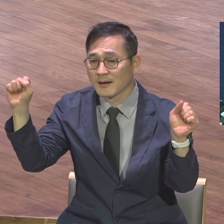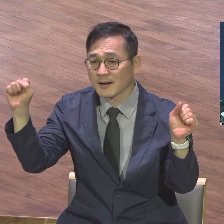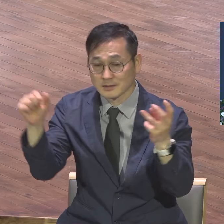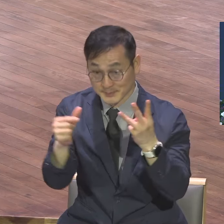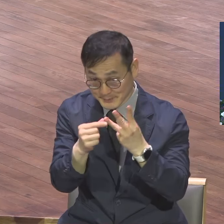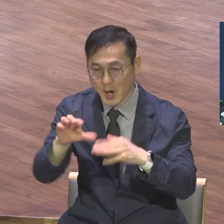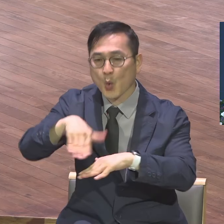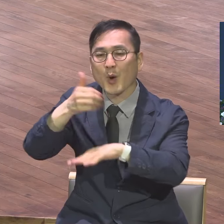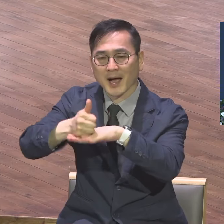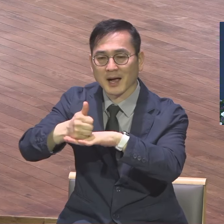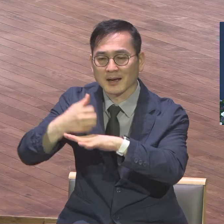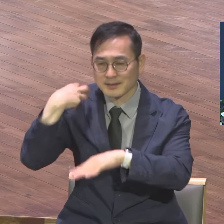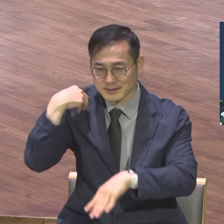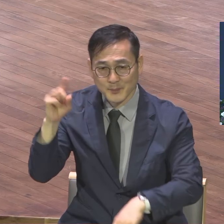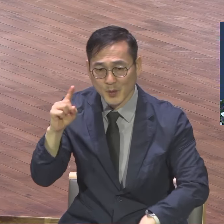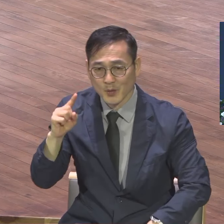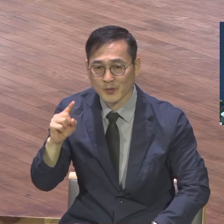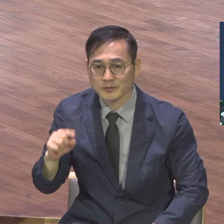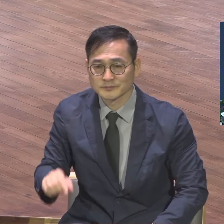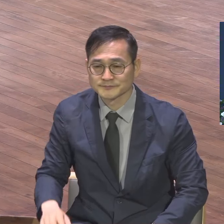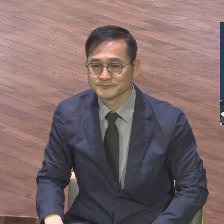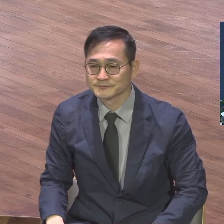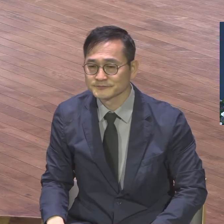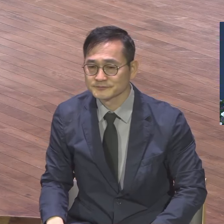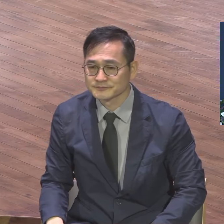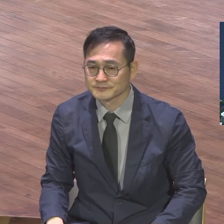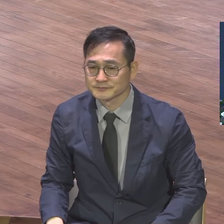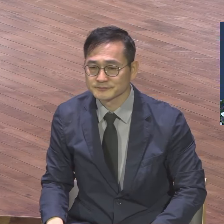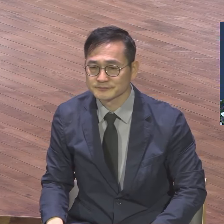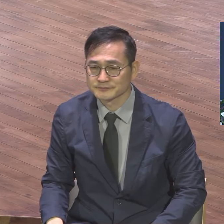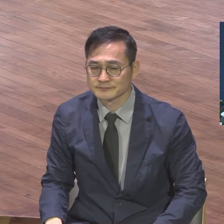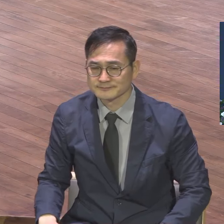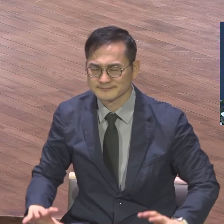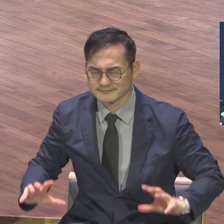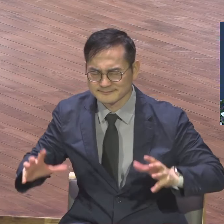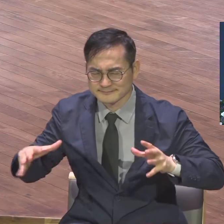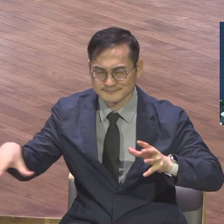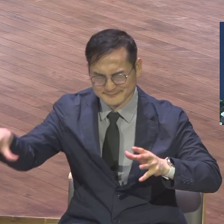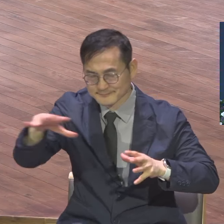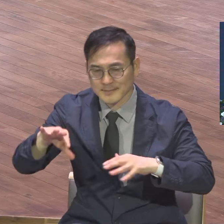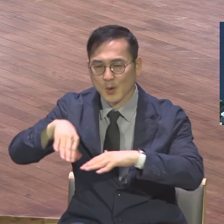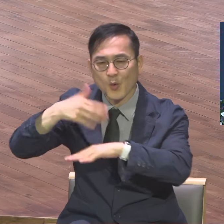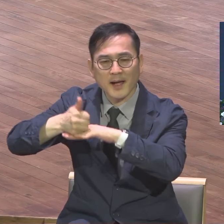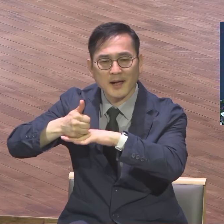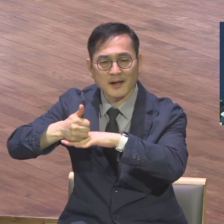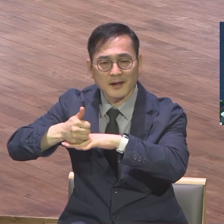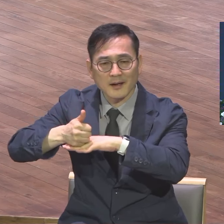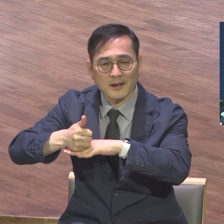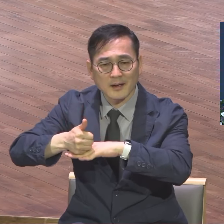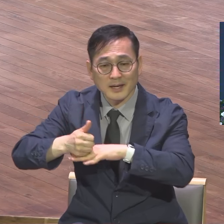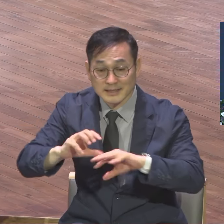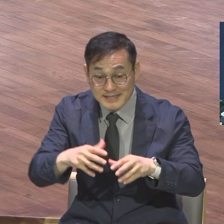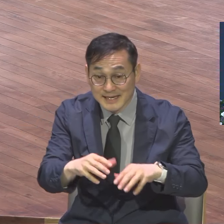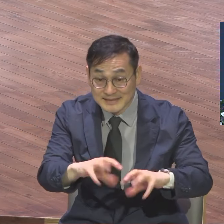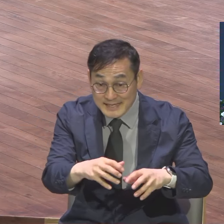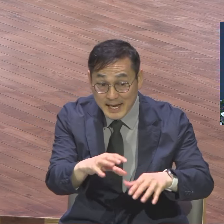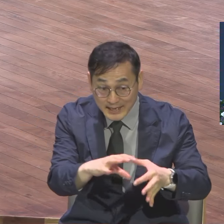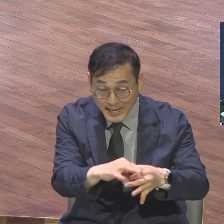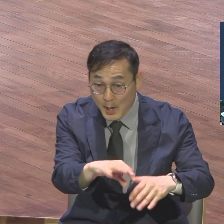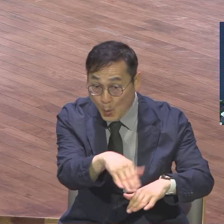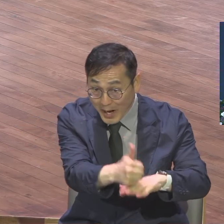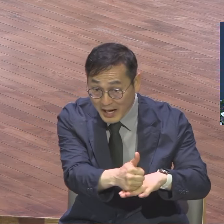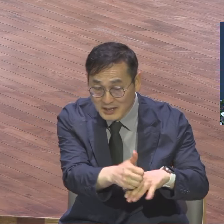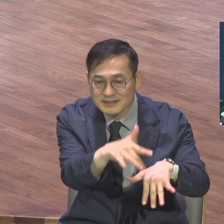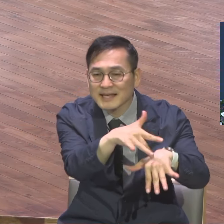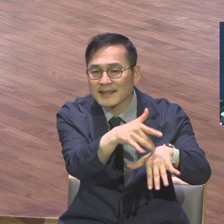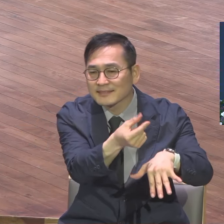왕으로 오셨다. 왕으로. 왕이 뭐냐? 왕은 만왕의 왕. 일 세상 왕은 마귀예요. 지금 세상